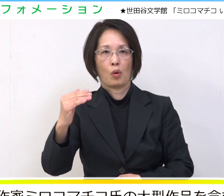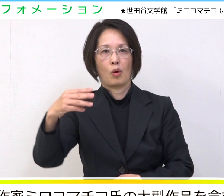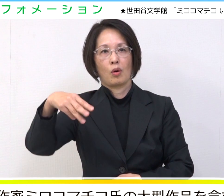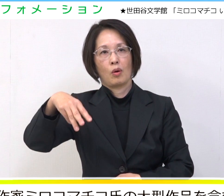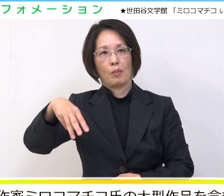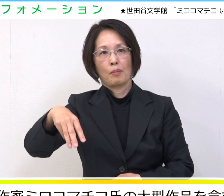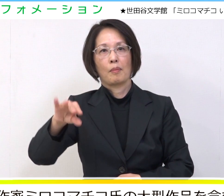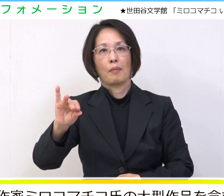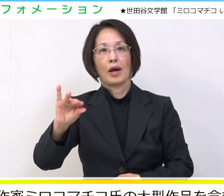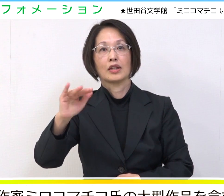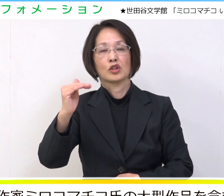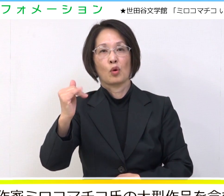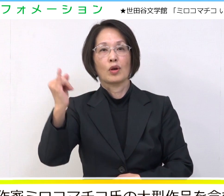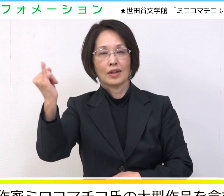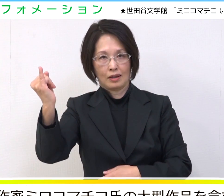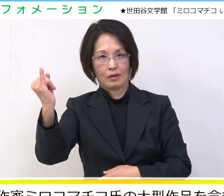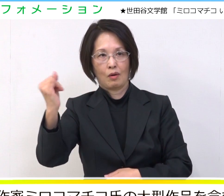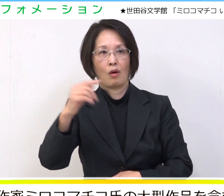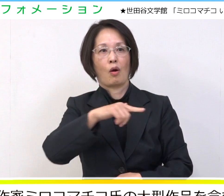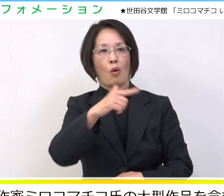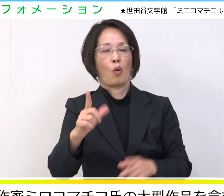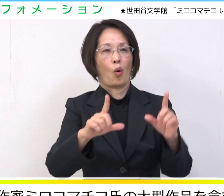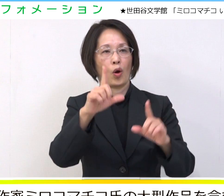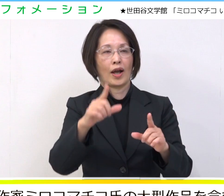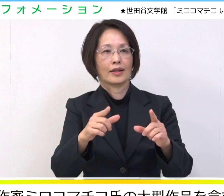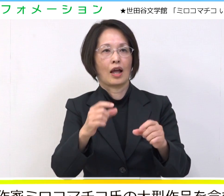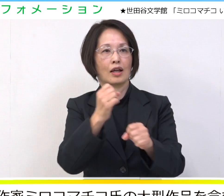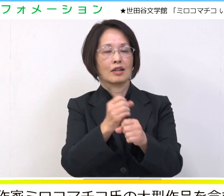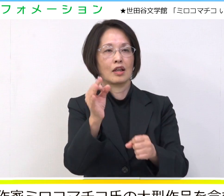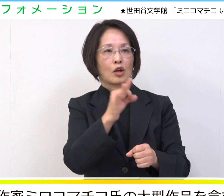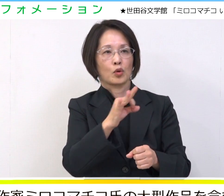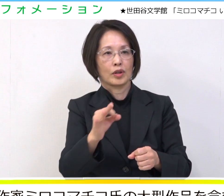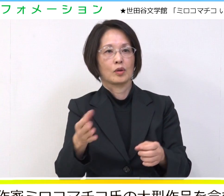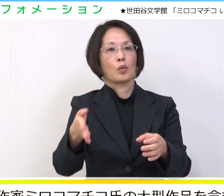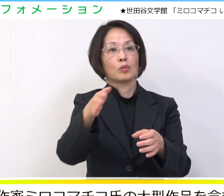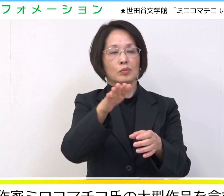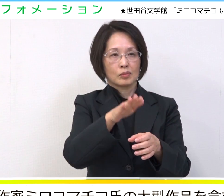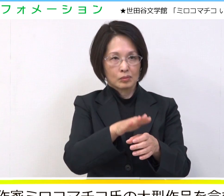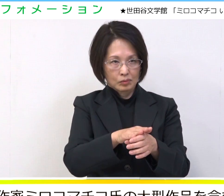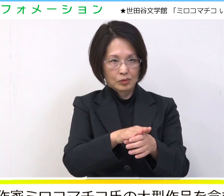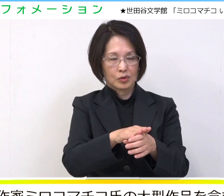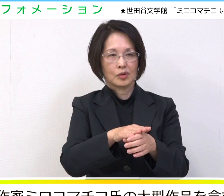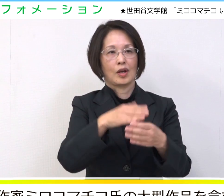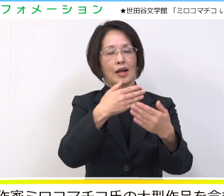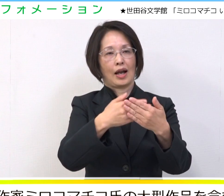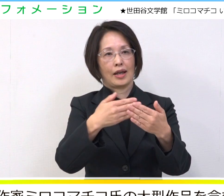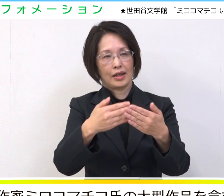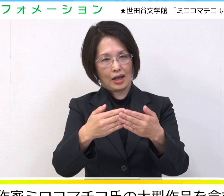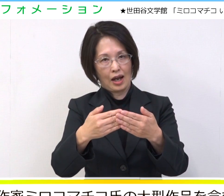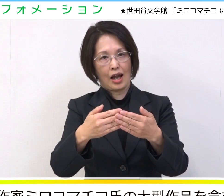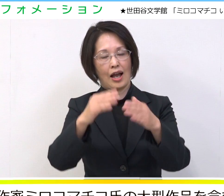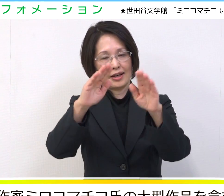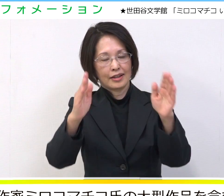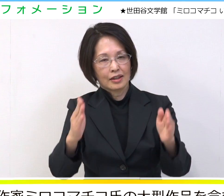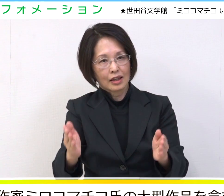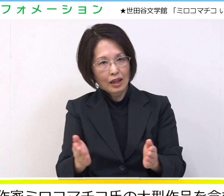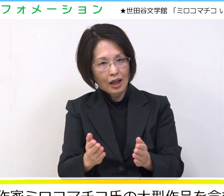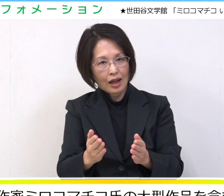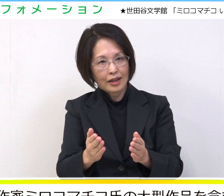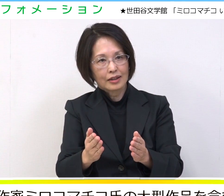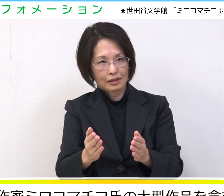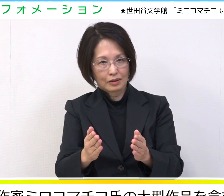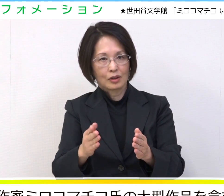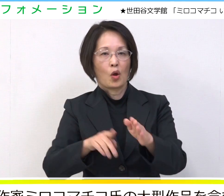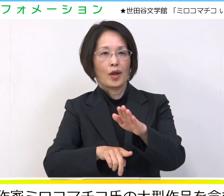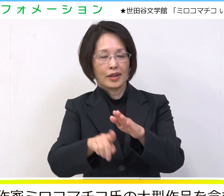含む絵画や立体代表作の絵本原画など150点以上の